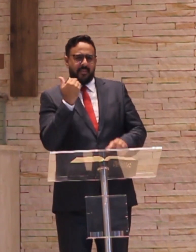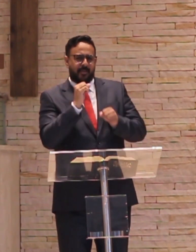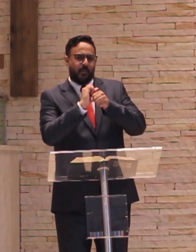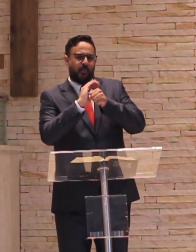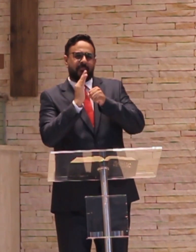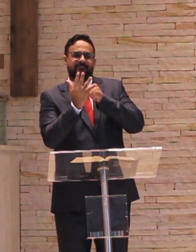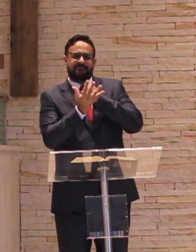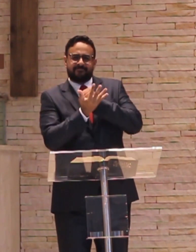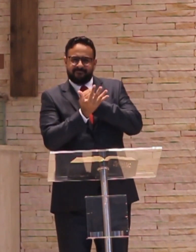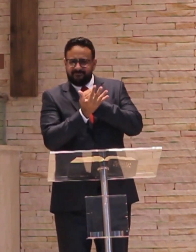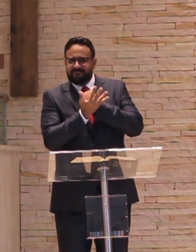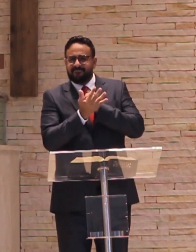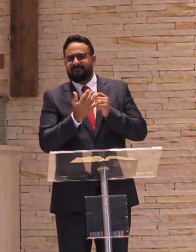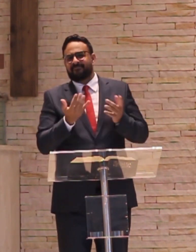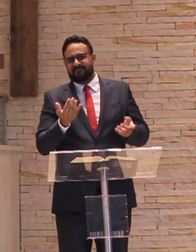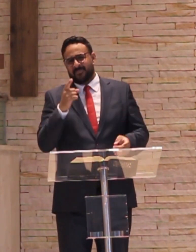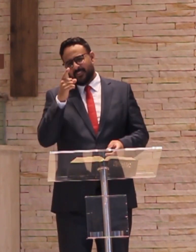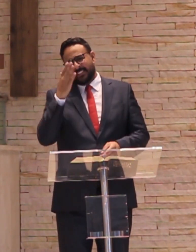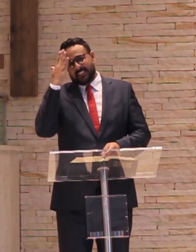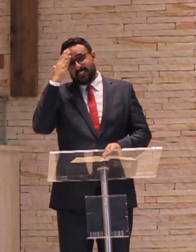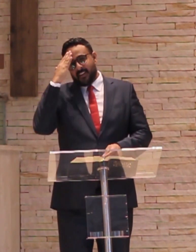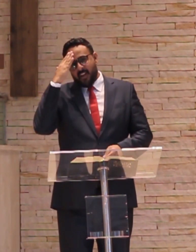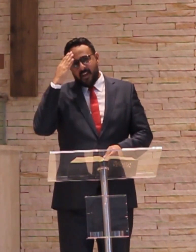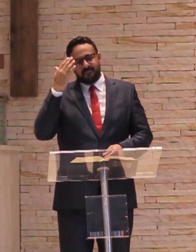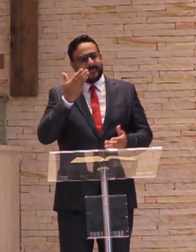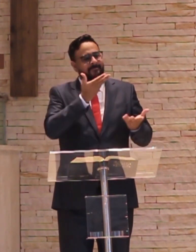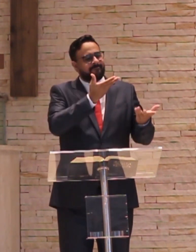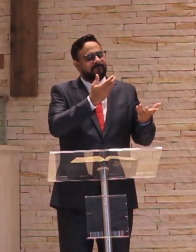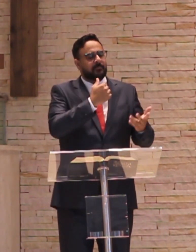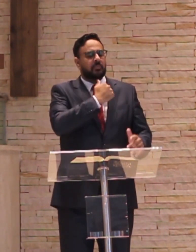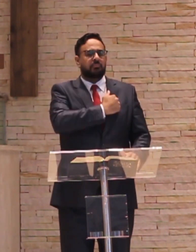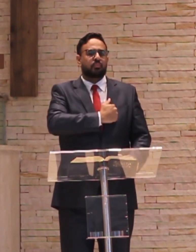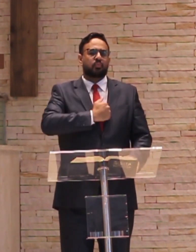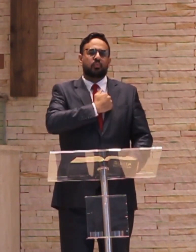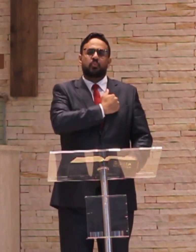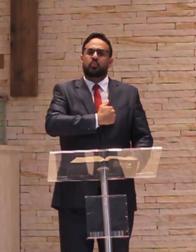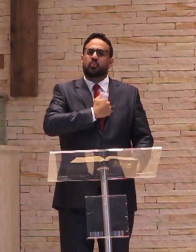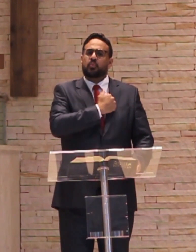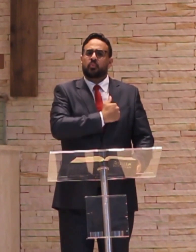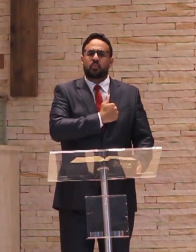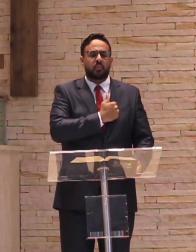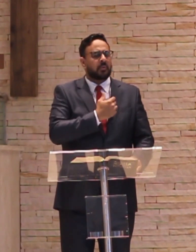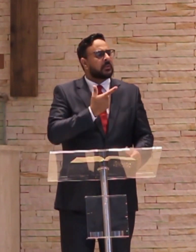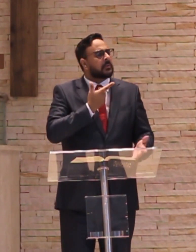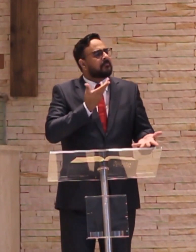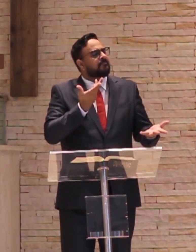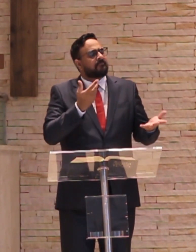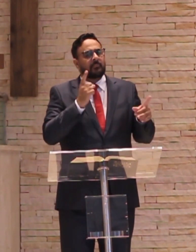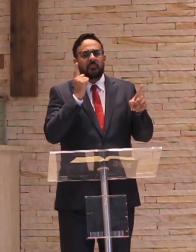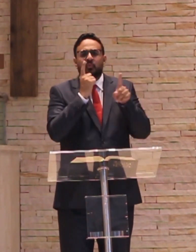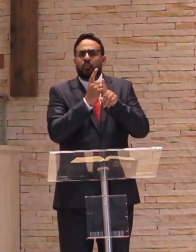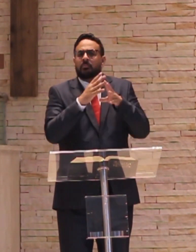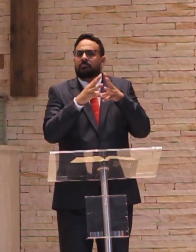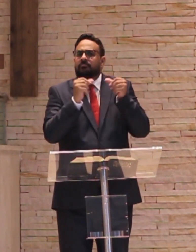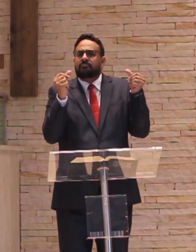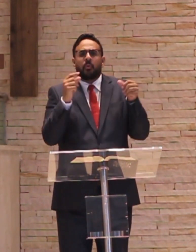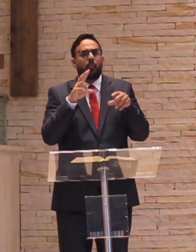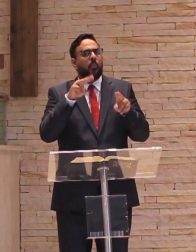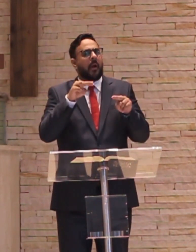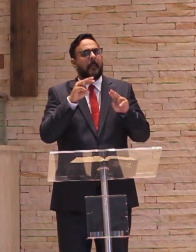pode ser que você conheceu alguém que morreu nessa pandemia. E hoje você sente saudade dessa pessoa, você não